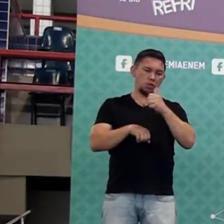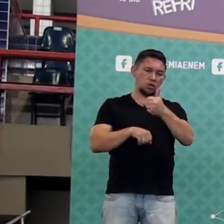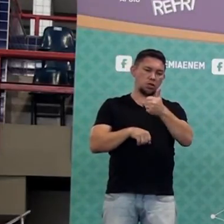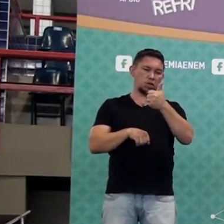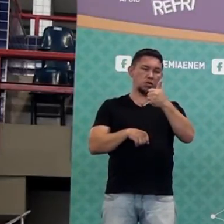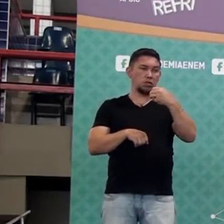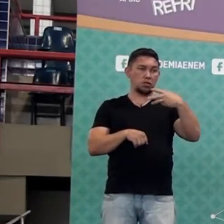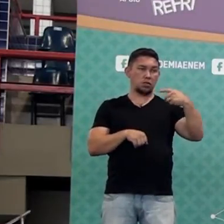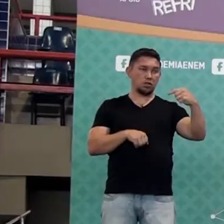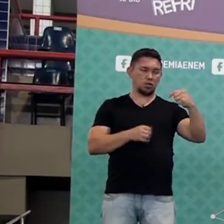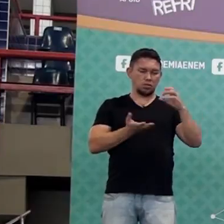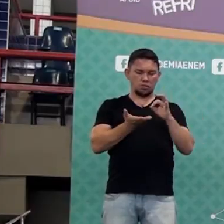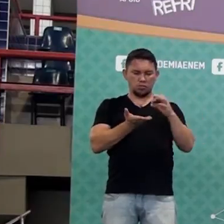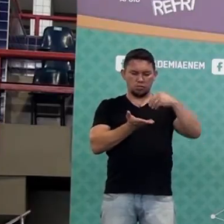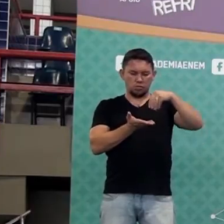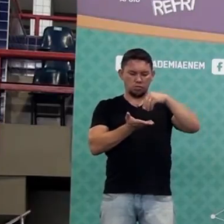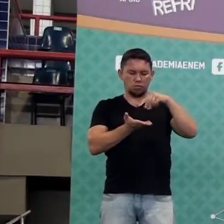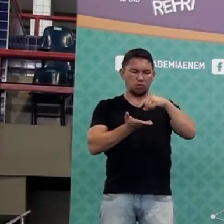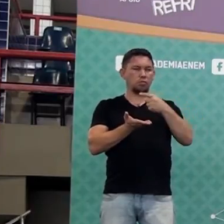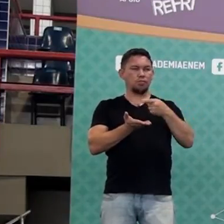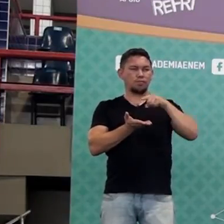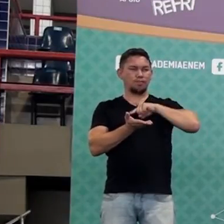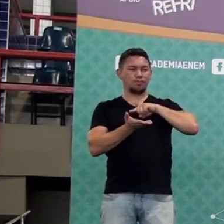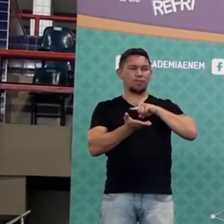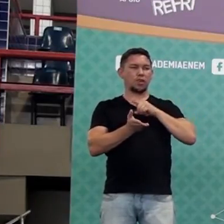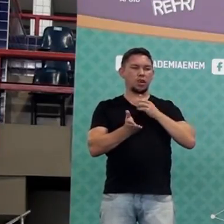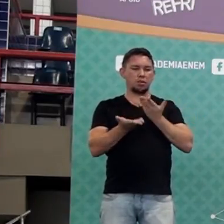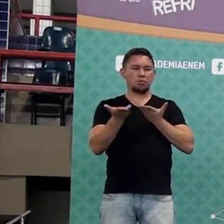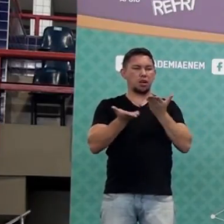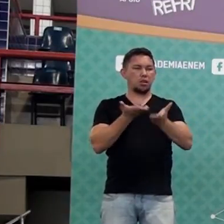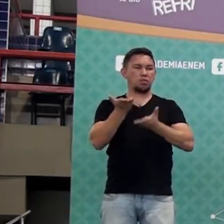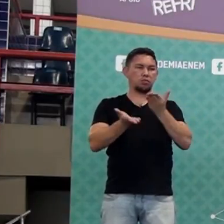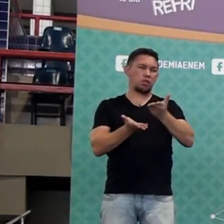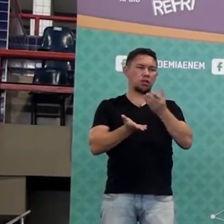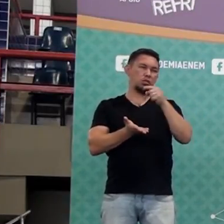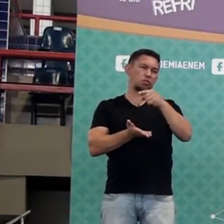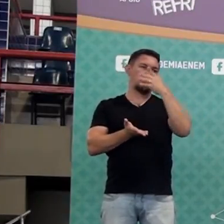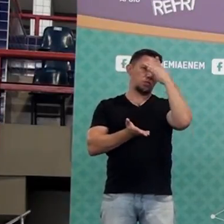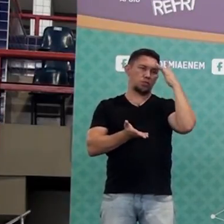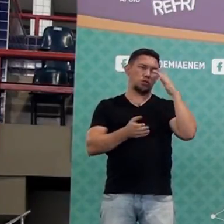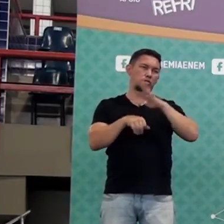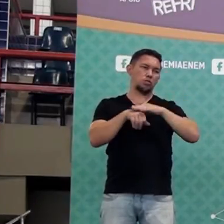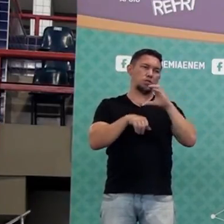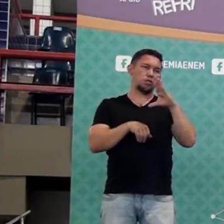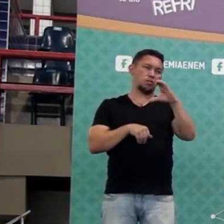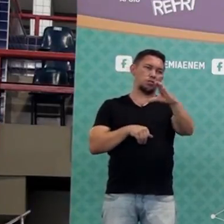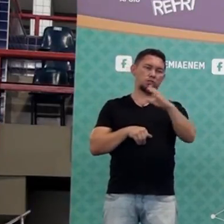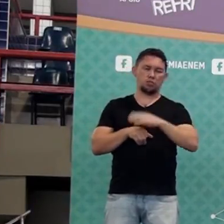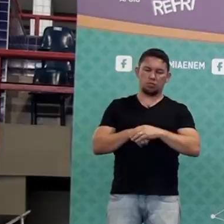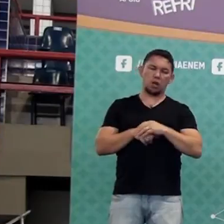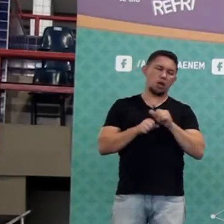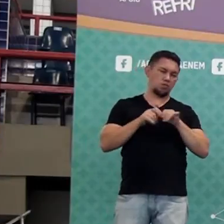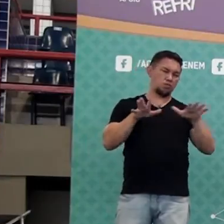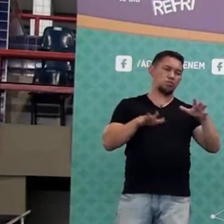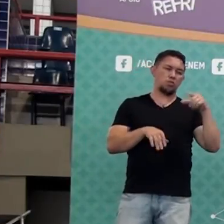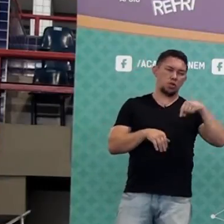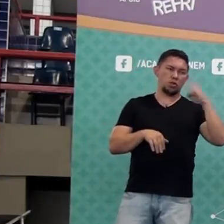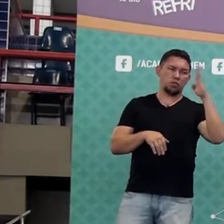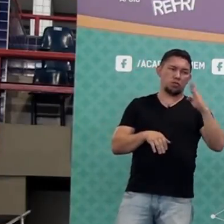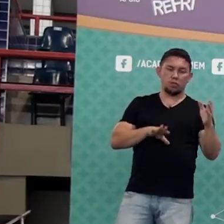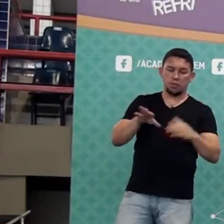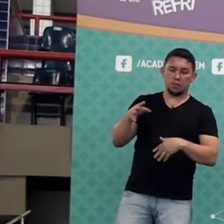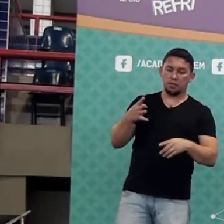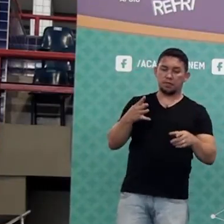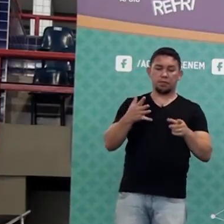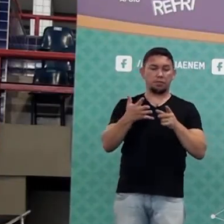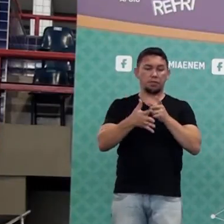de radioterapia, tá? Foi o acidente nuclear que aconteceu no Brasil, tá? Outra desvantagem